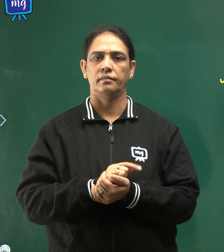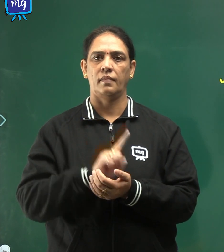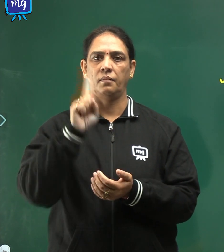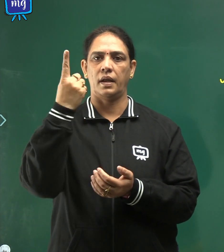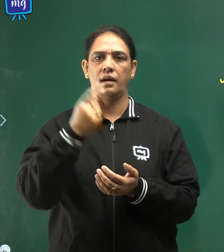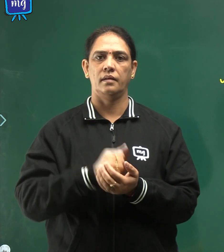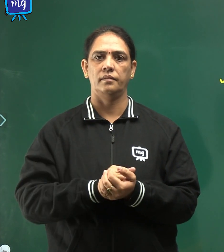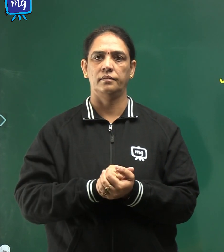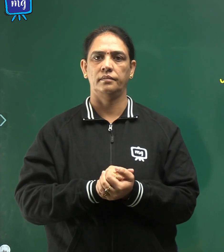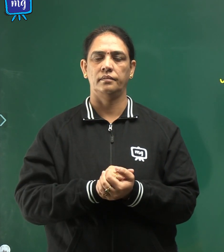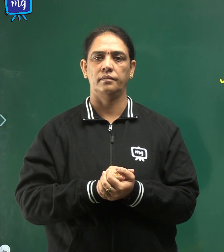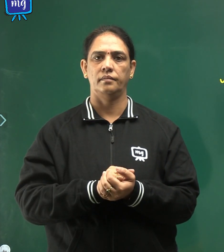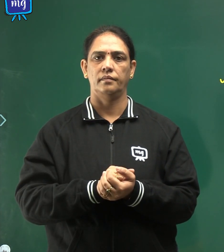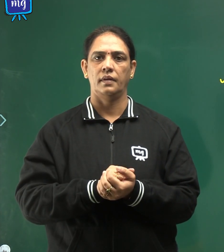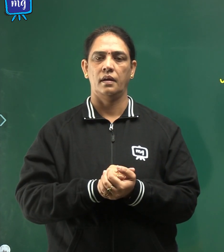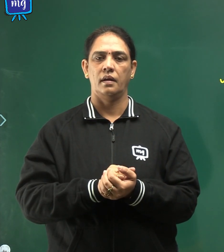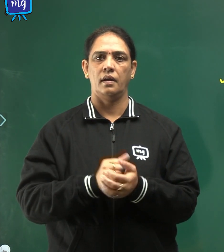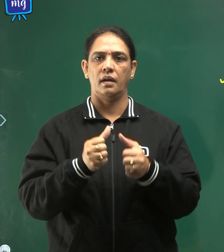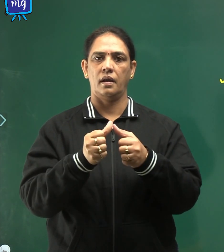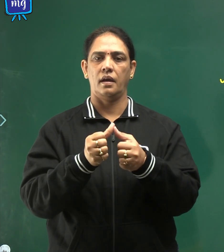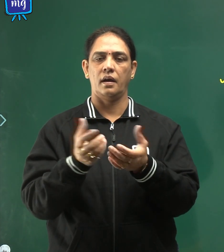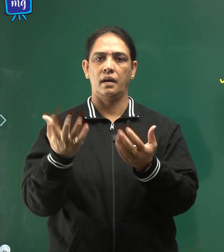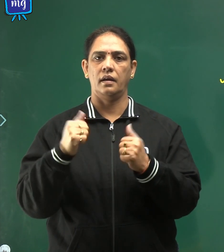पहला इक्का आने की